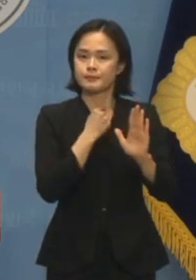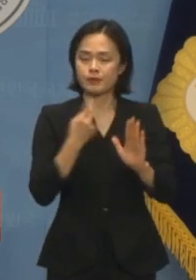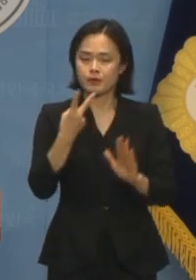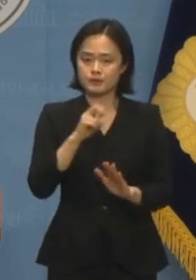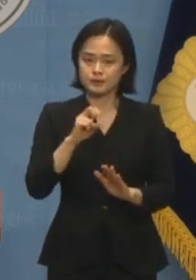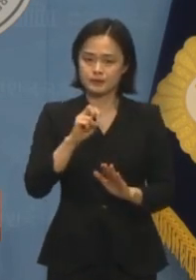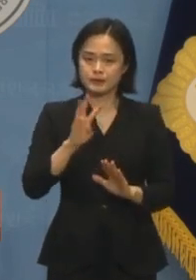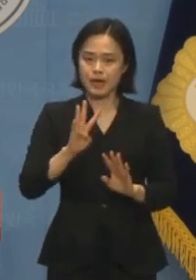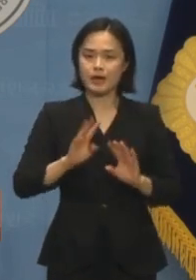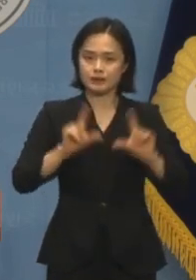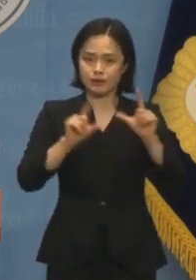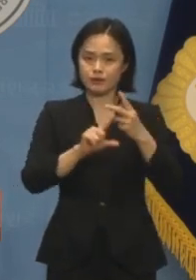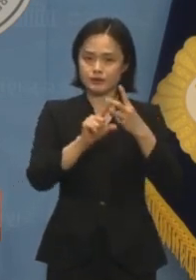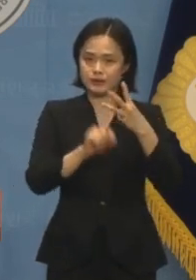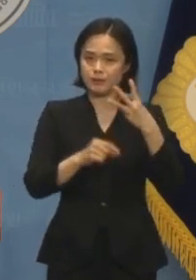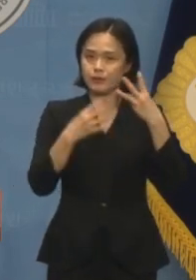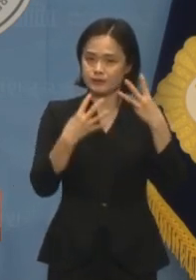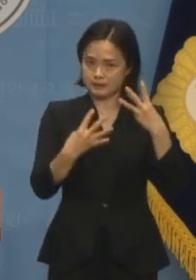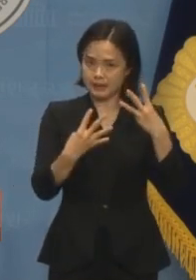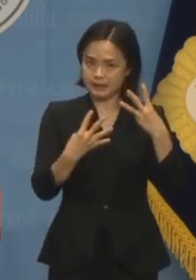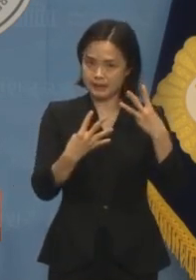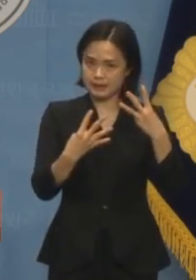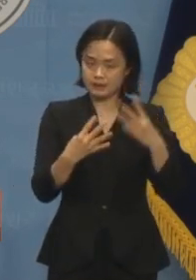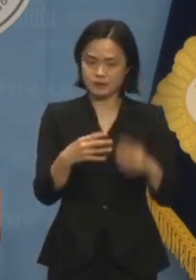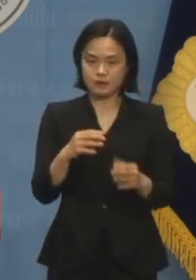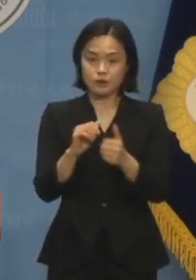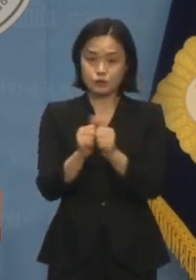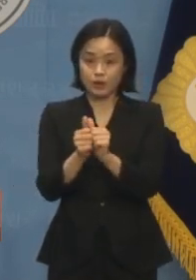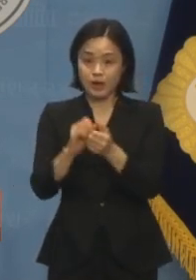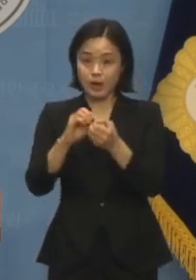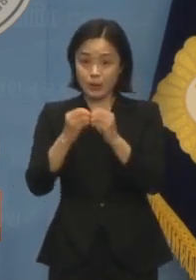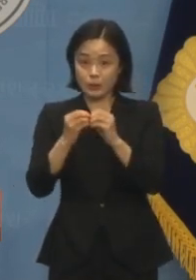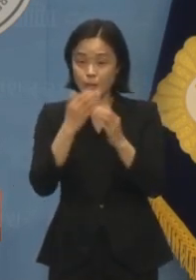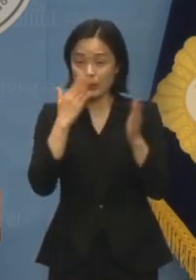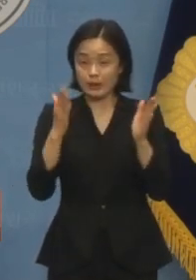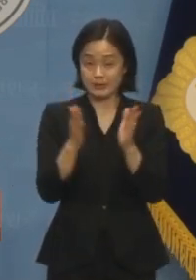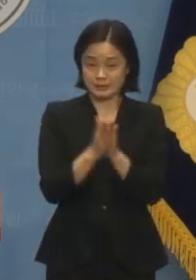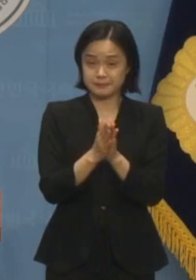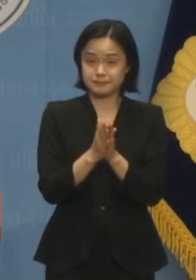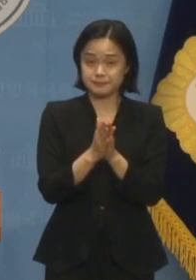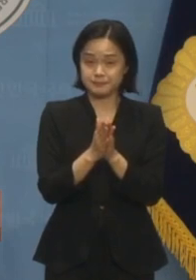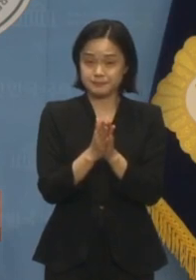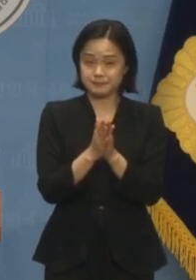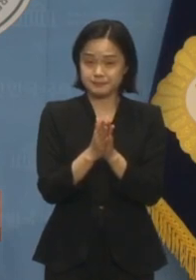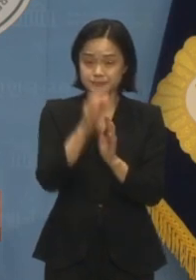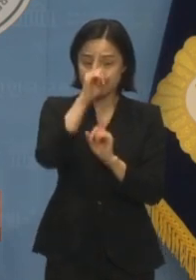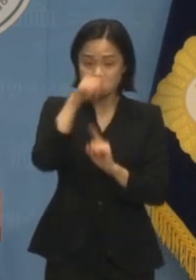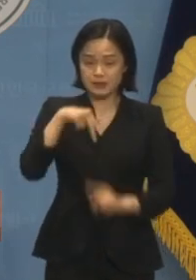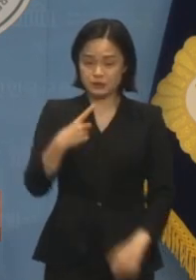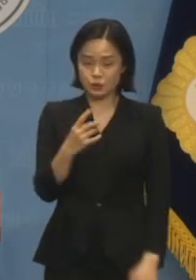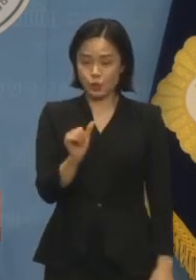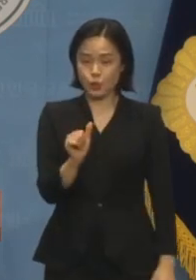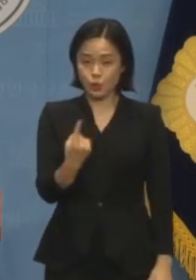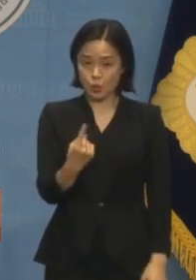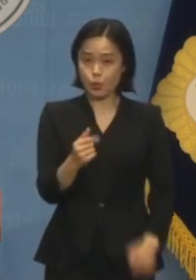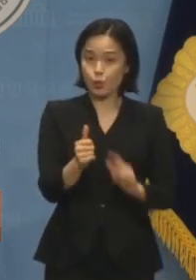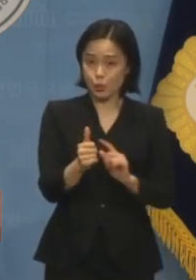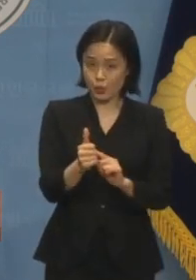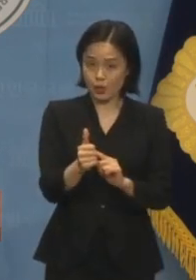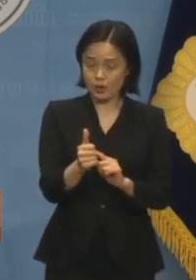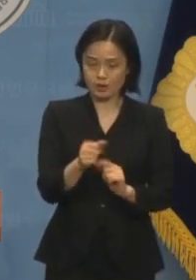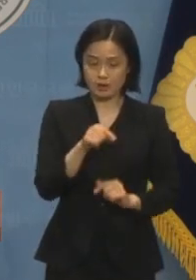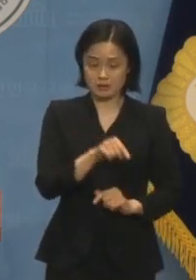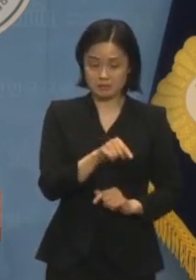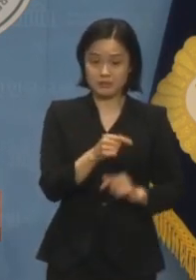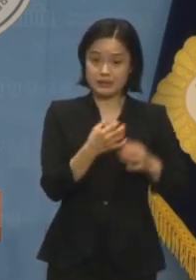변호사는 도이치모터스 주가 조작 공범이자 해병대 단톡방 멤버인 이종호 씨와 공천 문제를